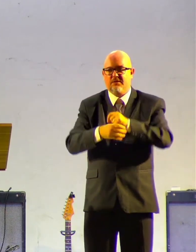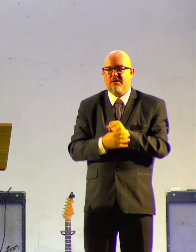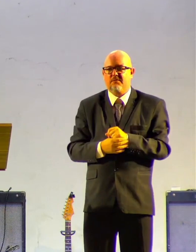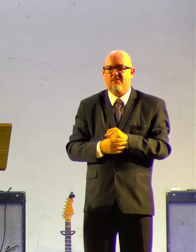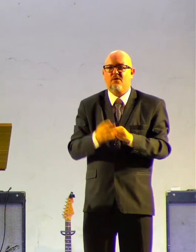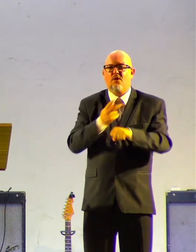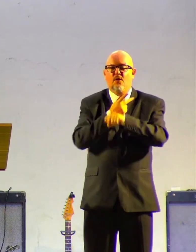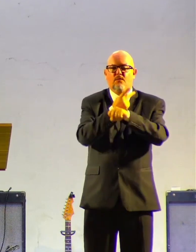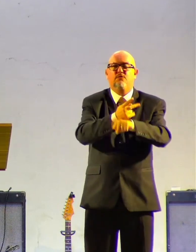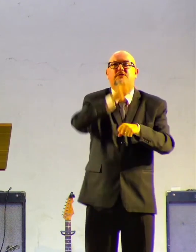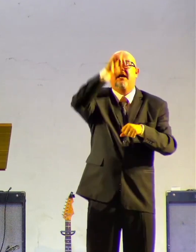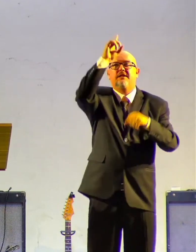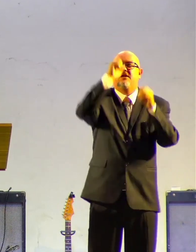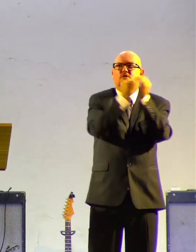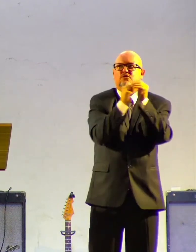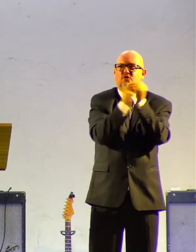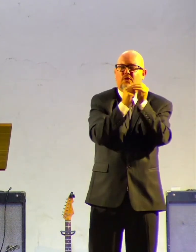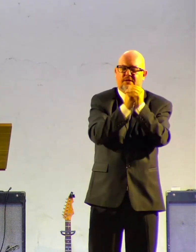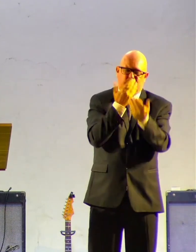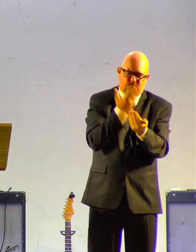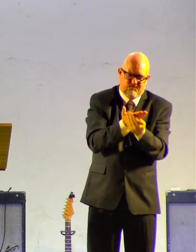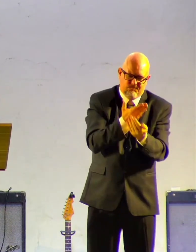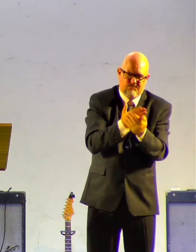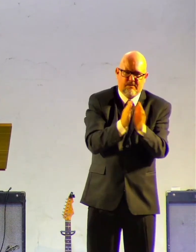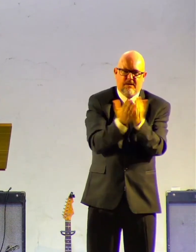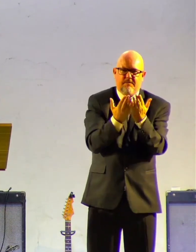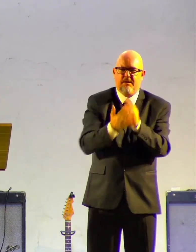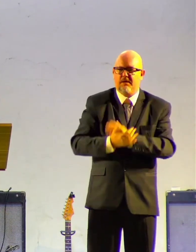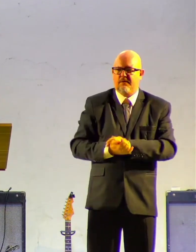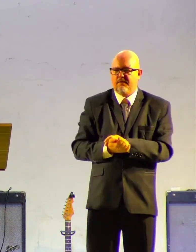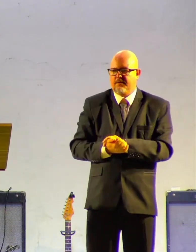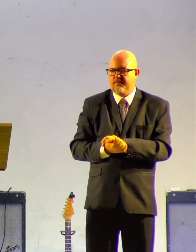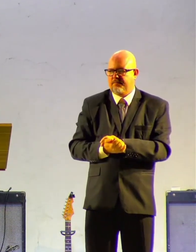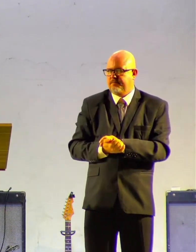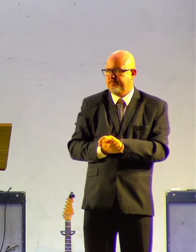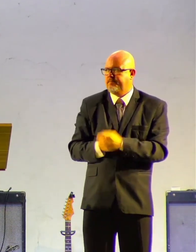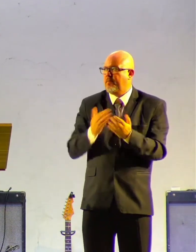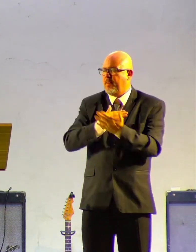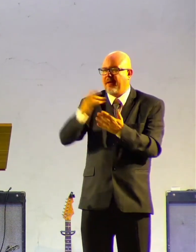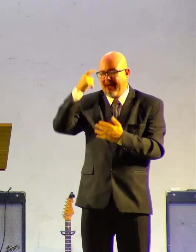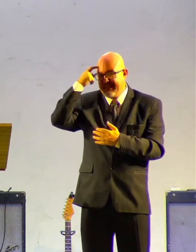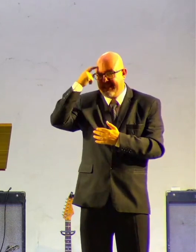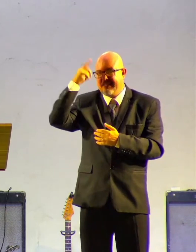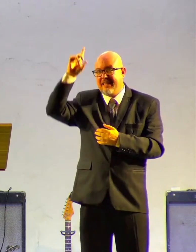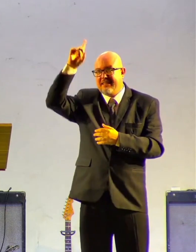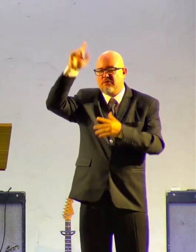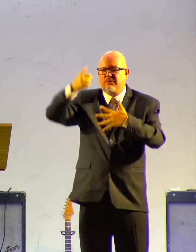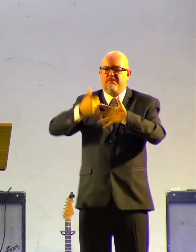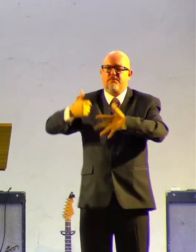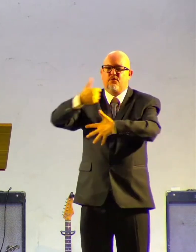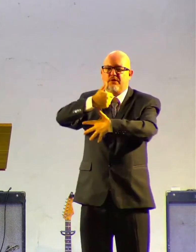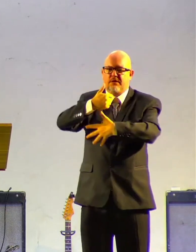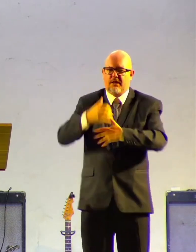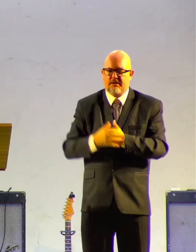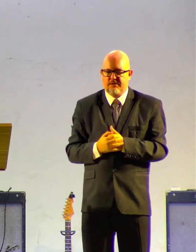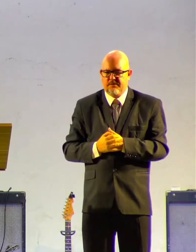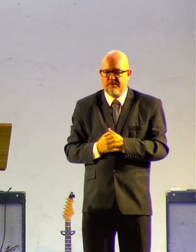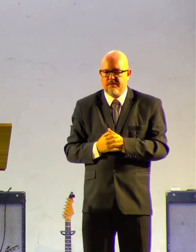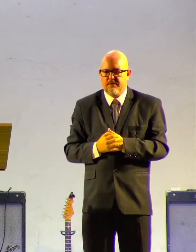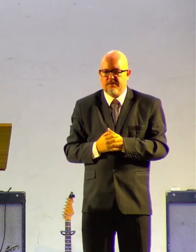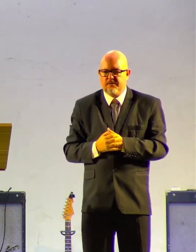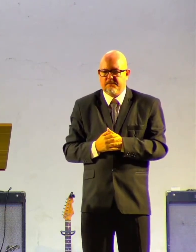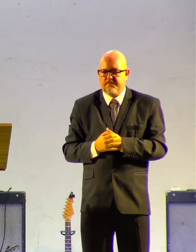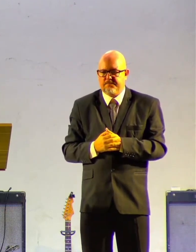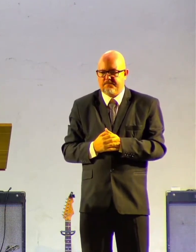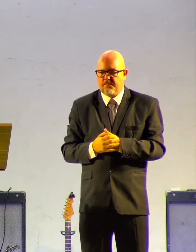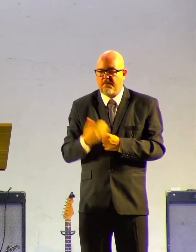para buscar a Deus em oração e estudar a palavra. Aí eu comecei a entender que Deus é prioridade.